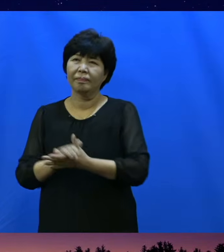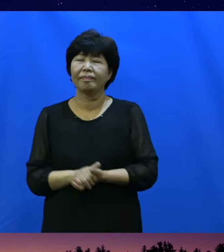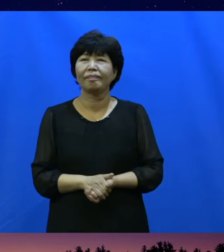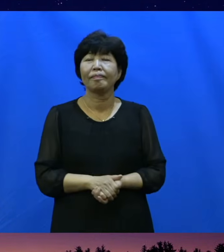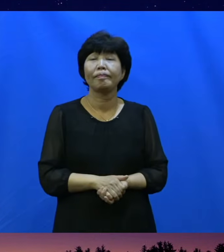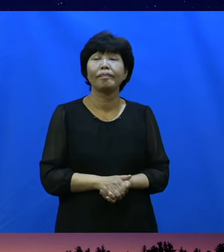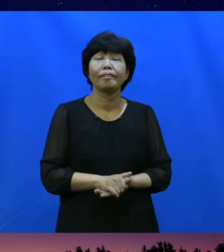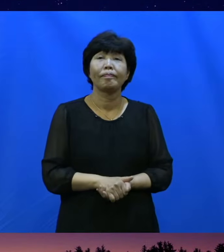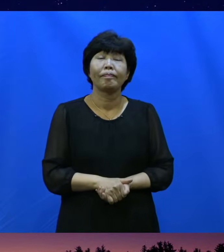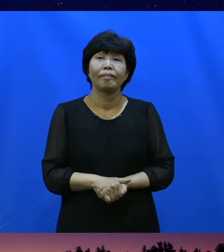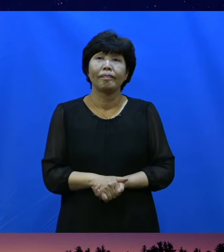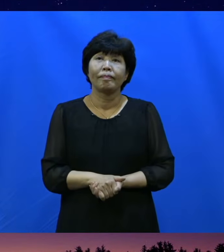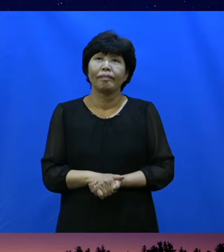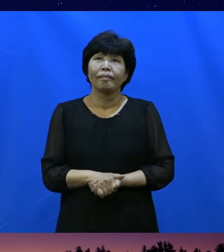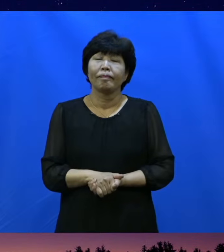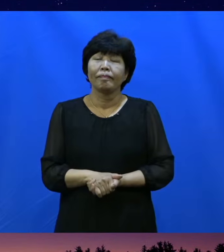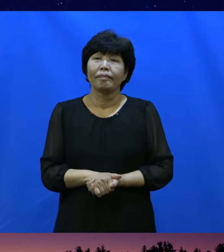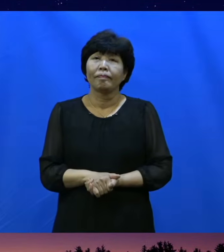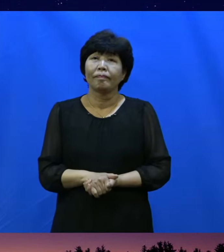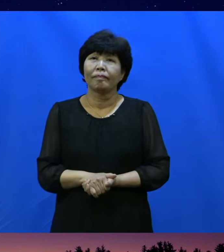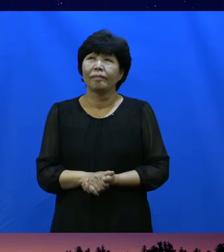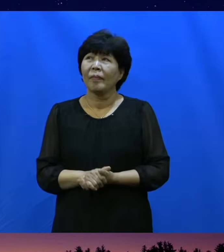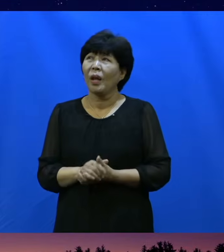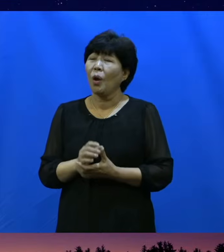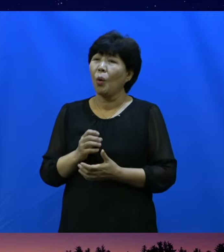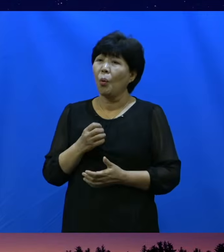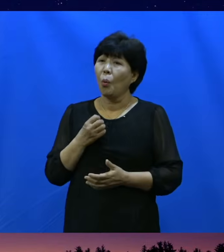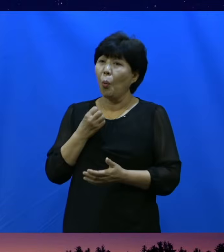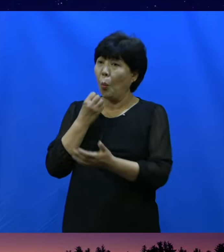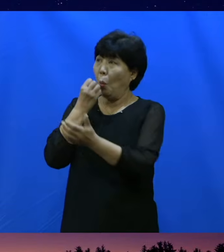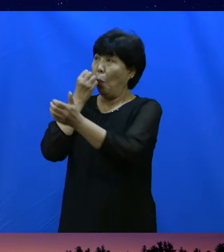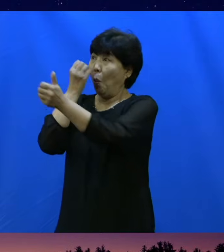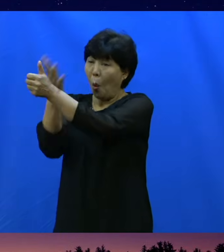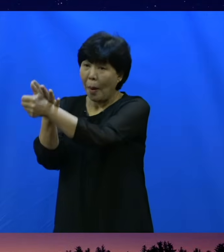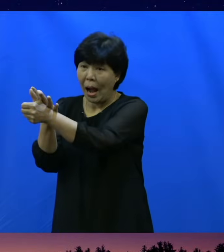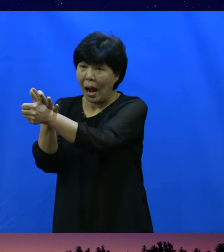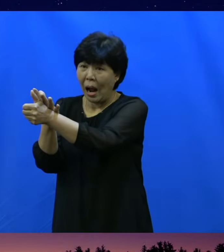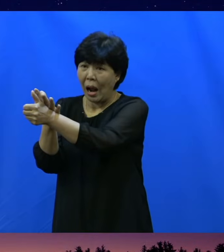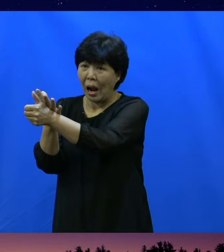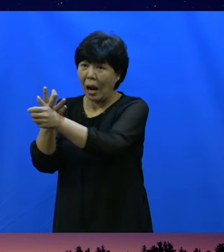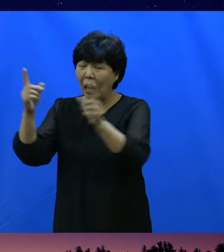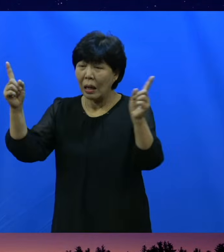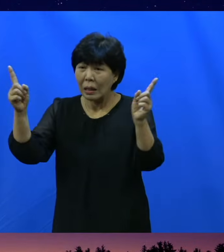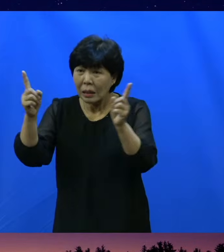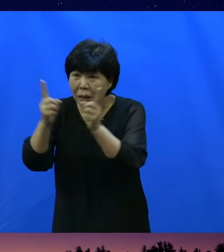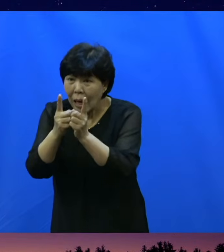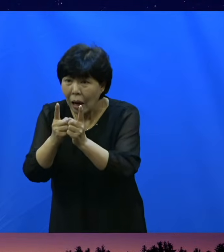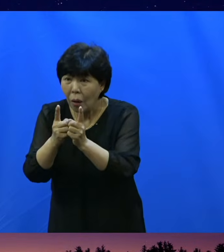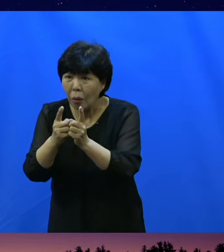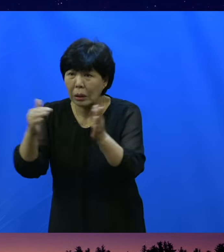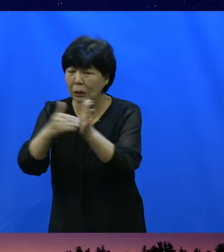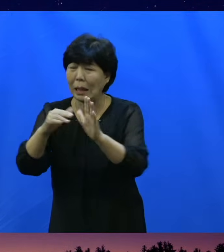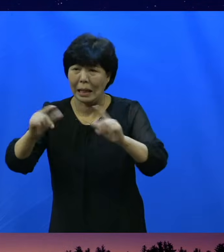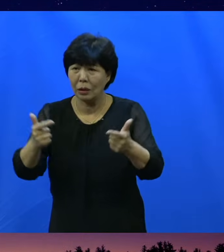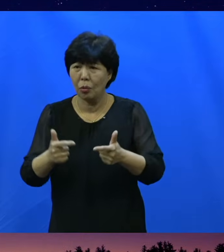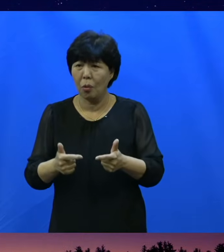사랑하는 성도 여러분, 그 고발을 당하고만 있으면 안 돼요. 고발에 맞서 싸워야 돼요. 진리로. 영적 전쟁에 수세에 몰려서는 안 돼요.